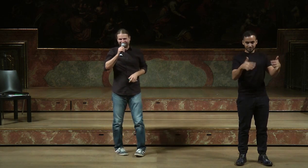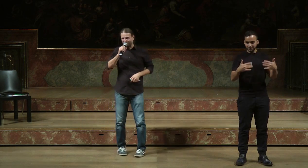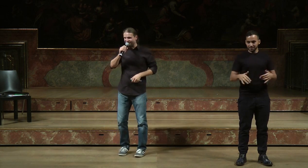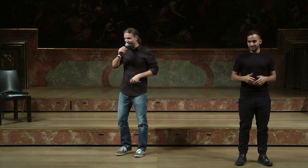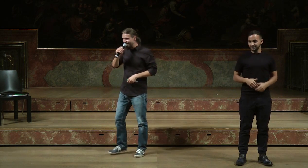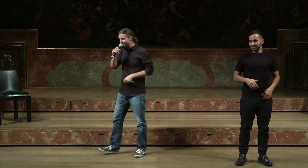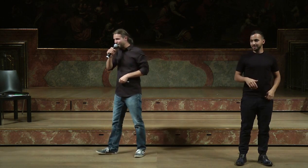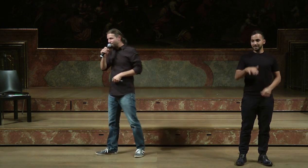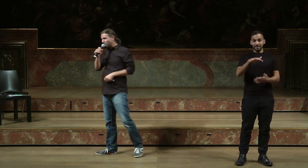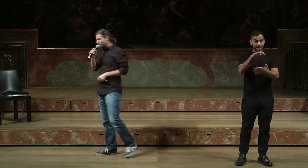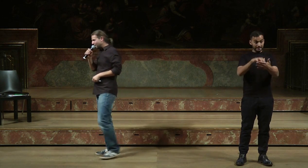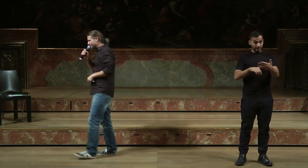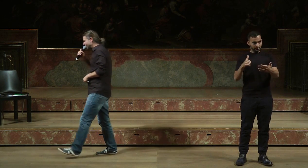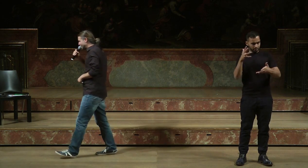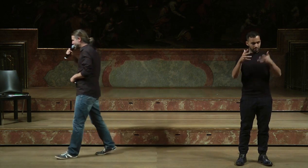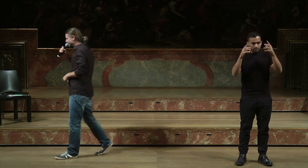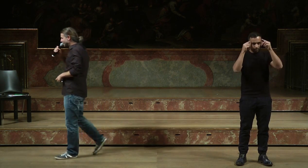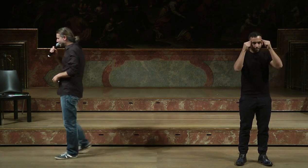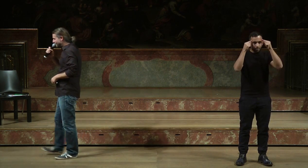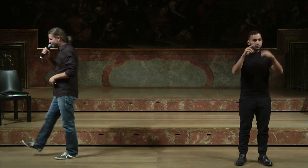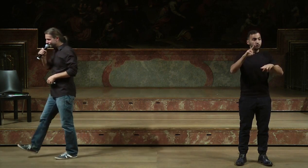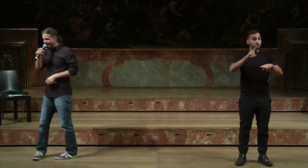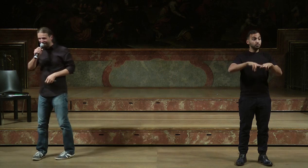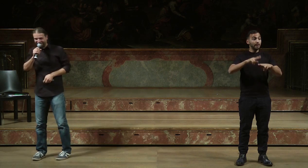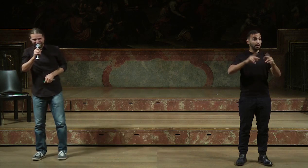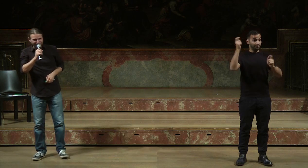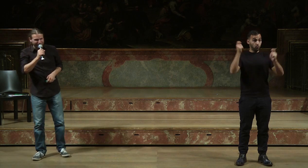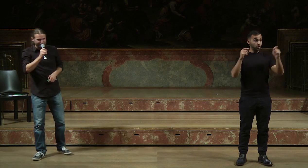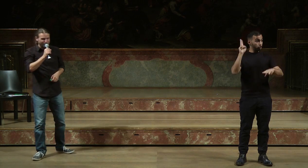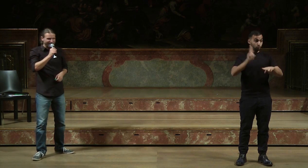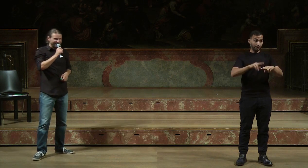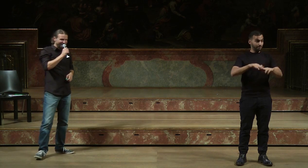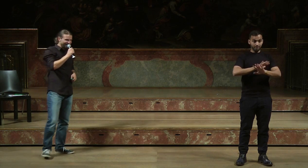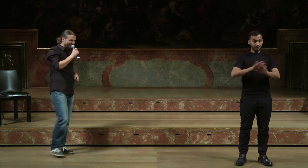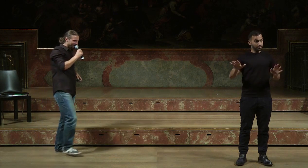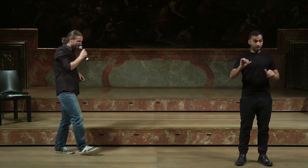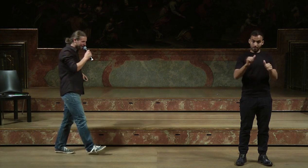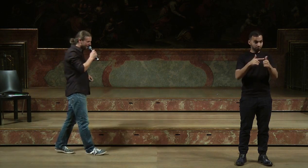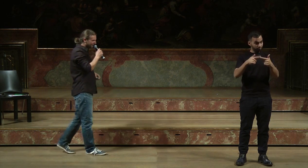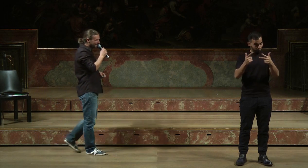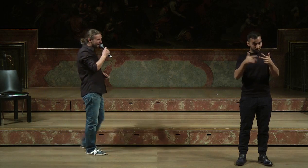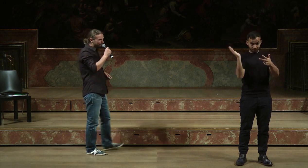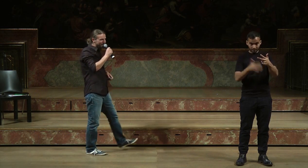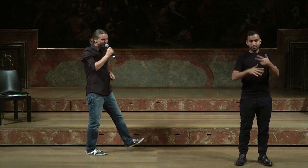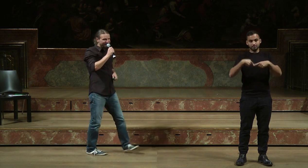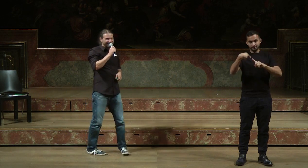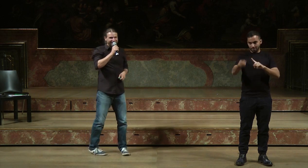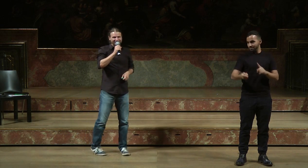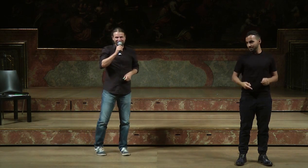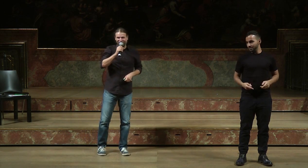im Gedächtnis. Wir voten erst nach dem letzten gehörten Poeten. Ich bitte als